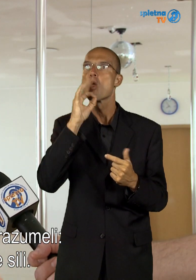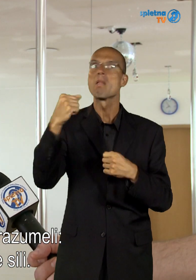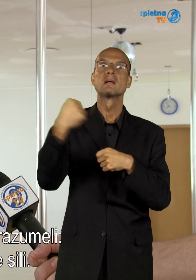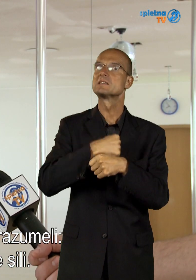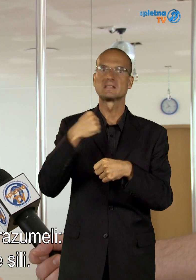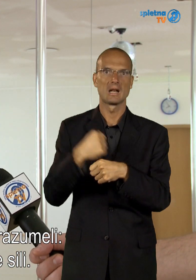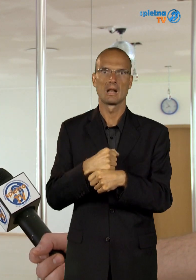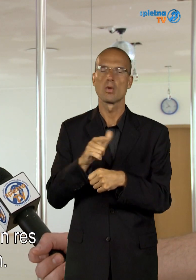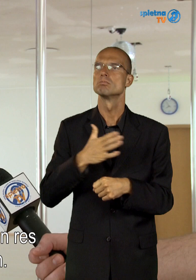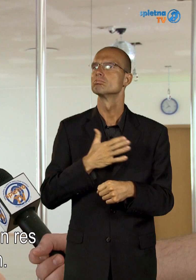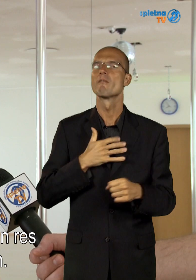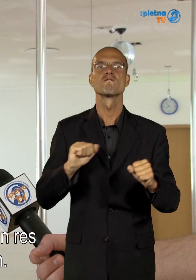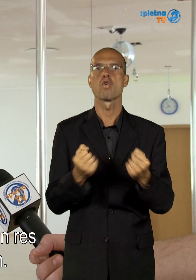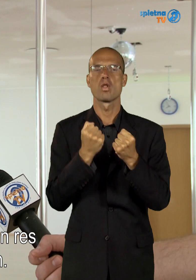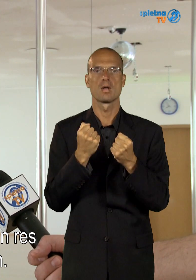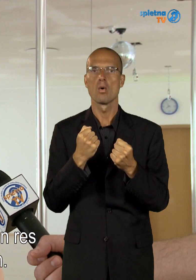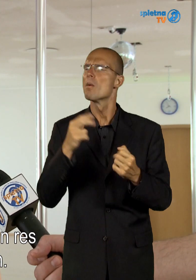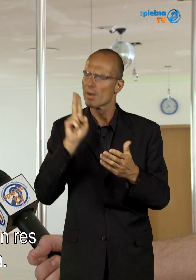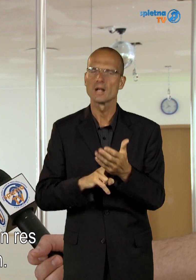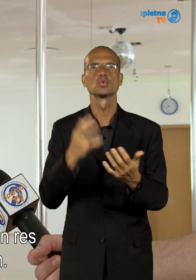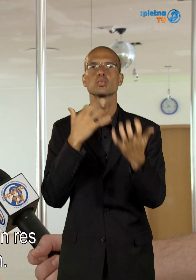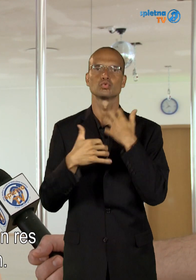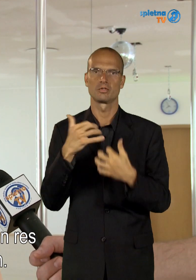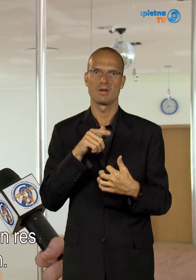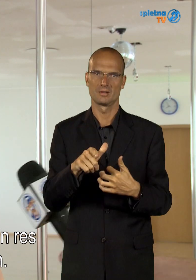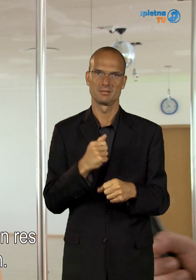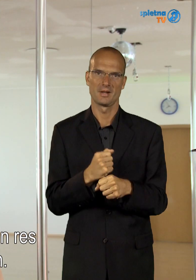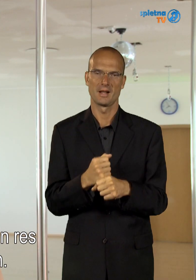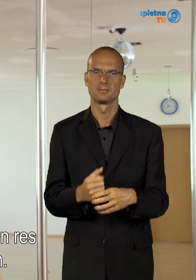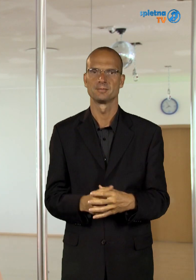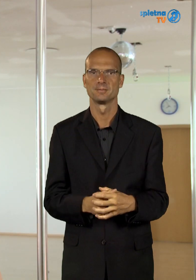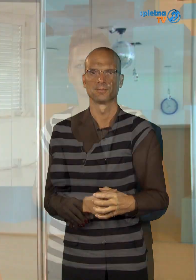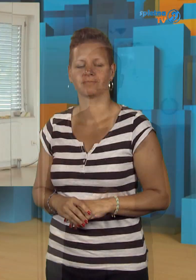Noben me ne sili v to, to je moja volja in res uživam v tem.